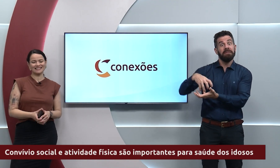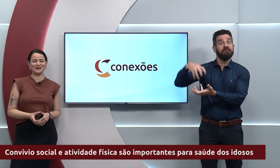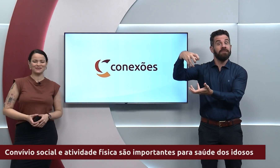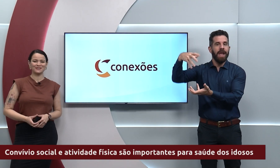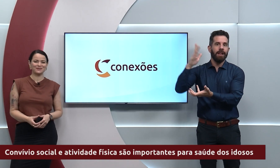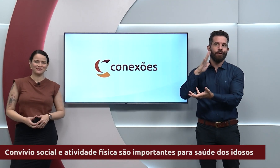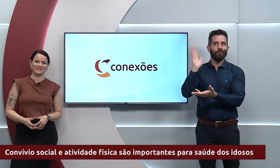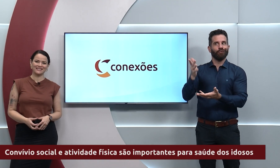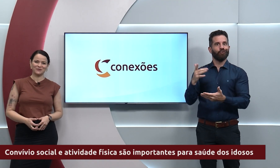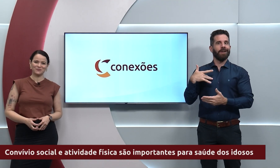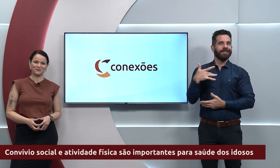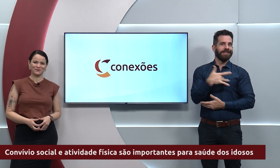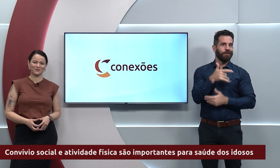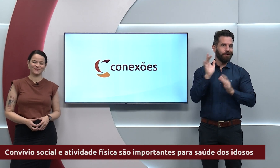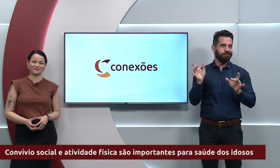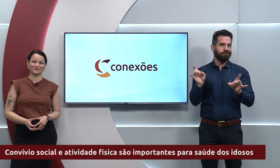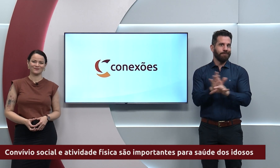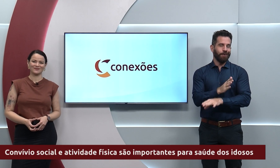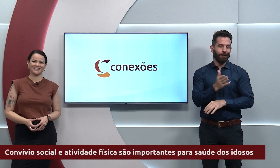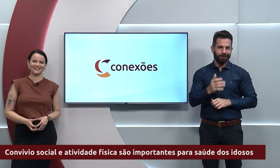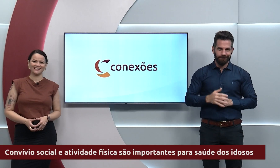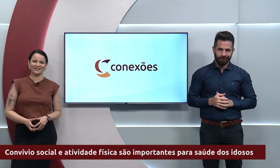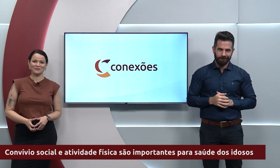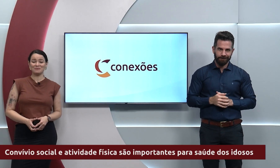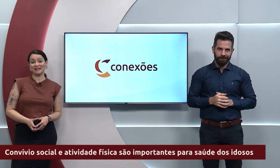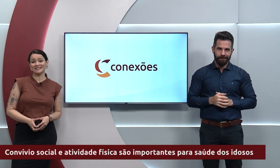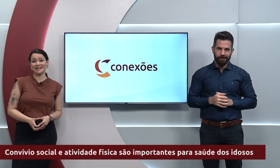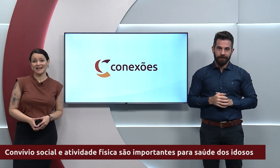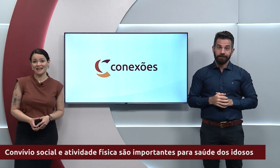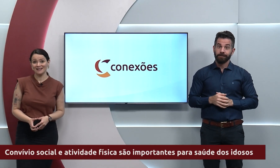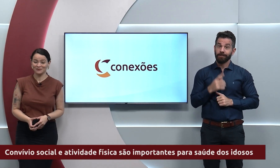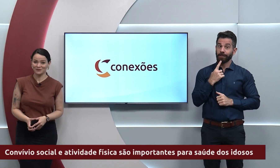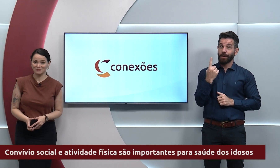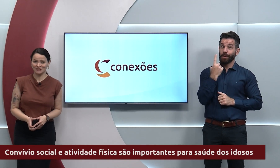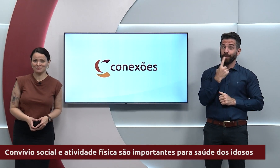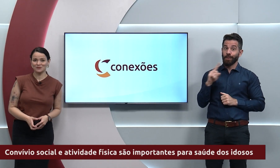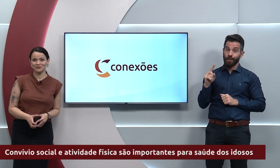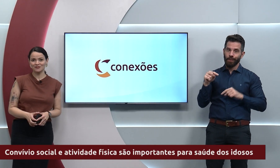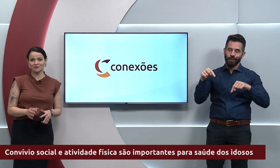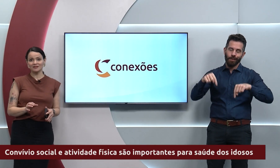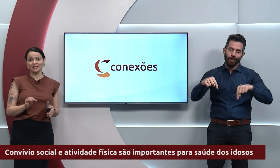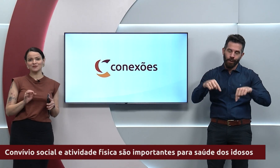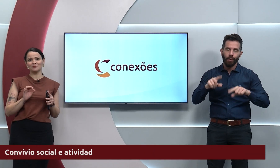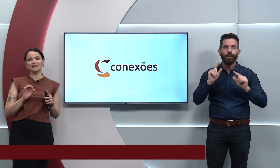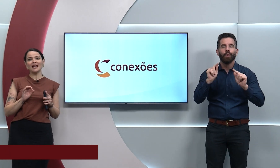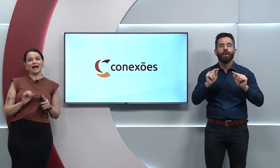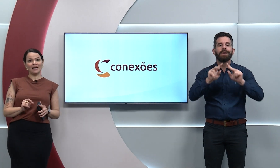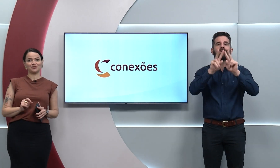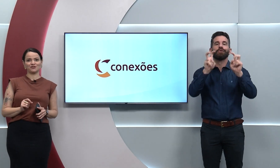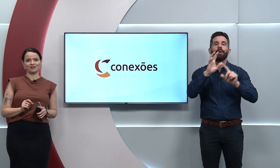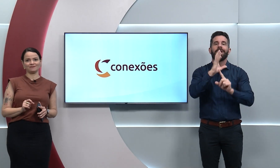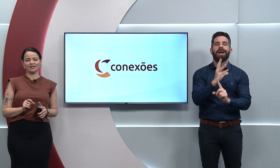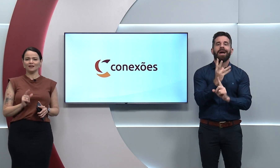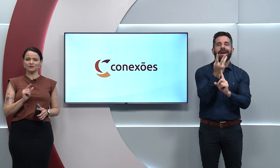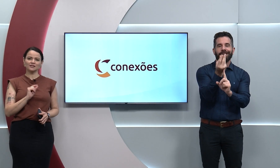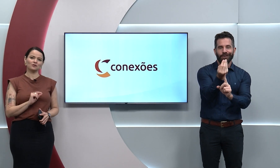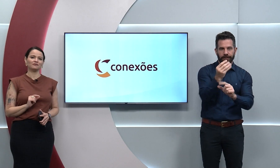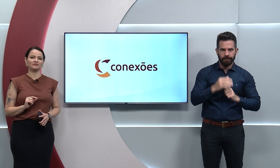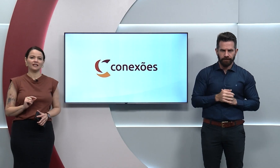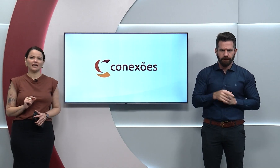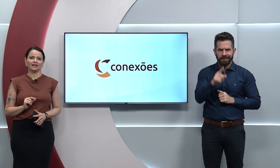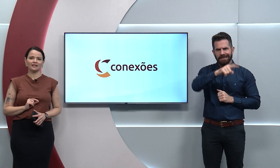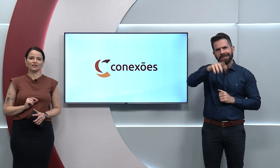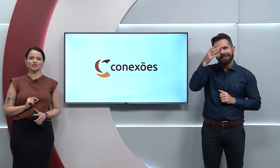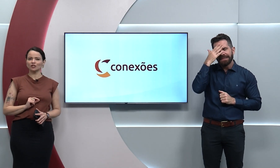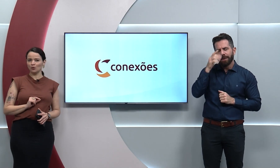né, saúde e disposição. Bom, e para encerrar o nosso programa de hoje, vamos falar sobre arte. Você já